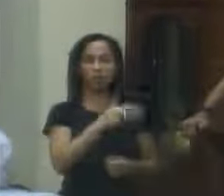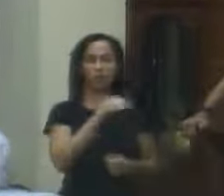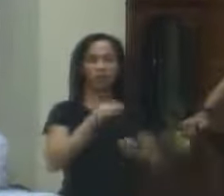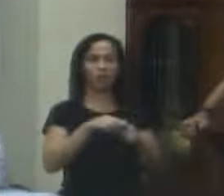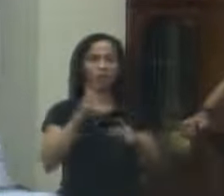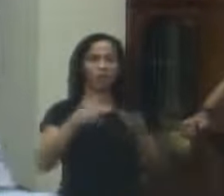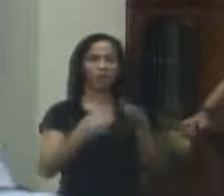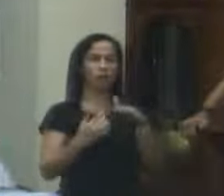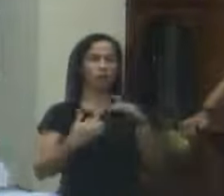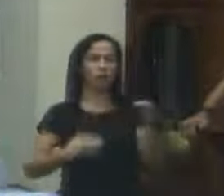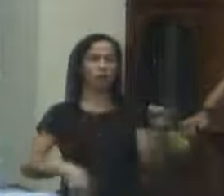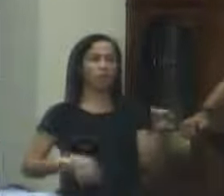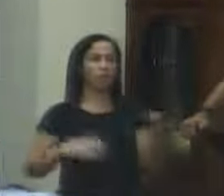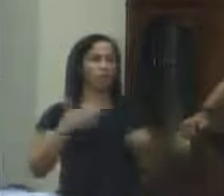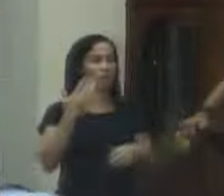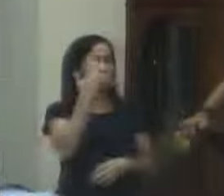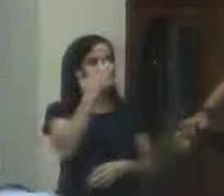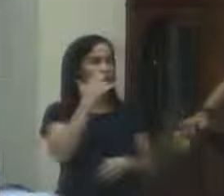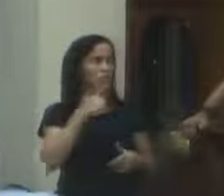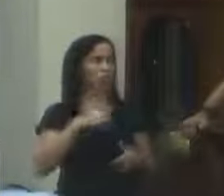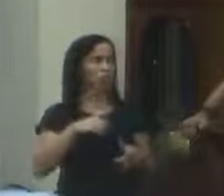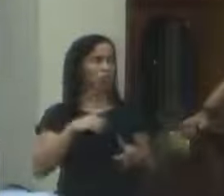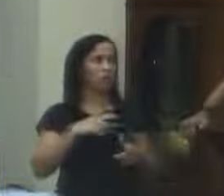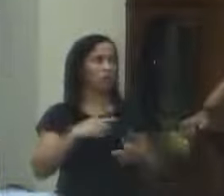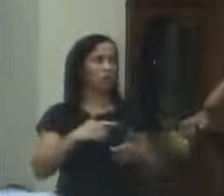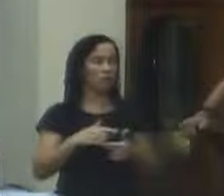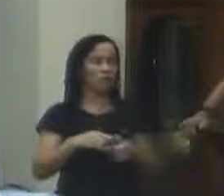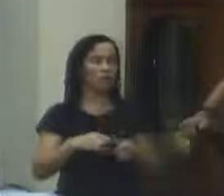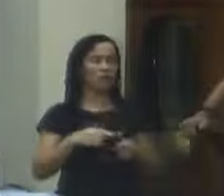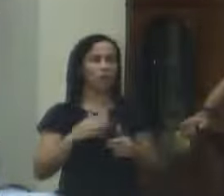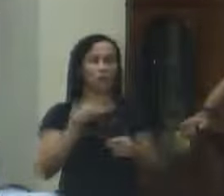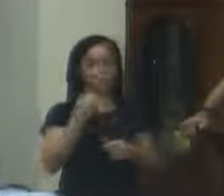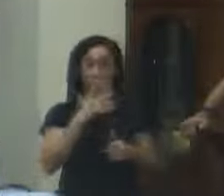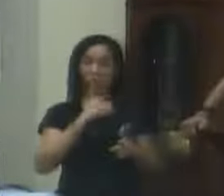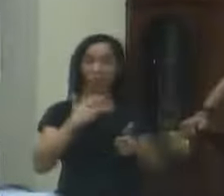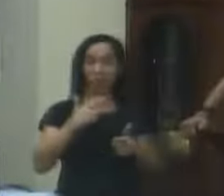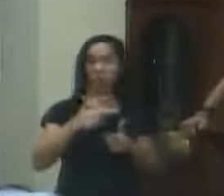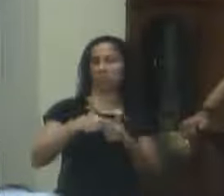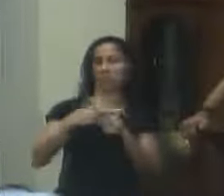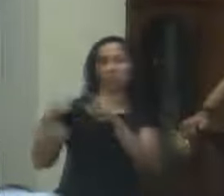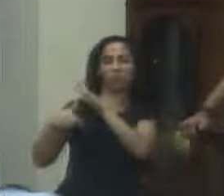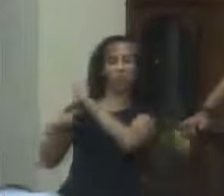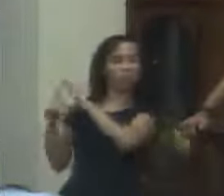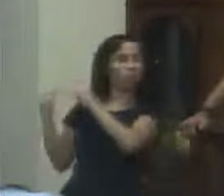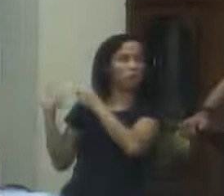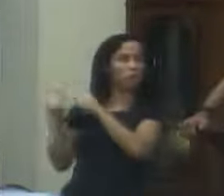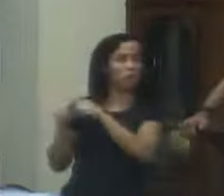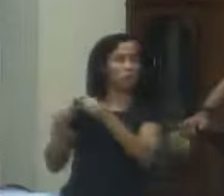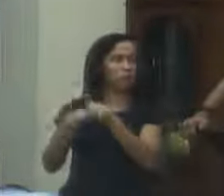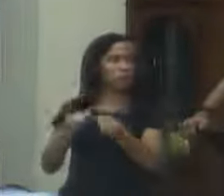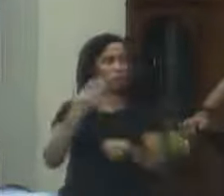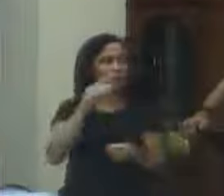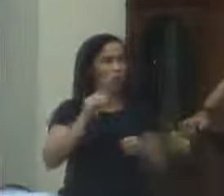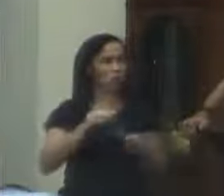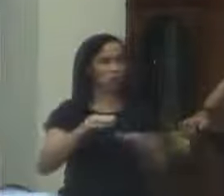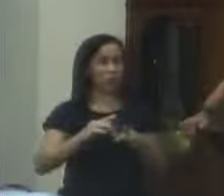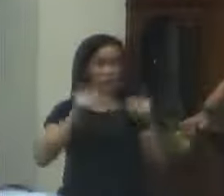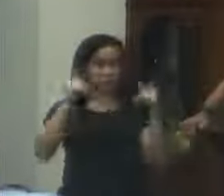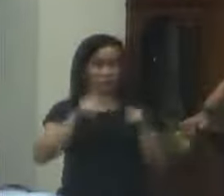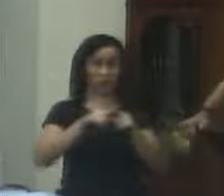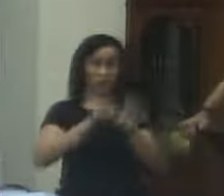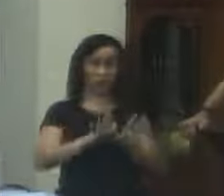O Carnaval foi um sucesso. Os problemas que nós tivemos na Batalha de Confete, nós não tivemos no Carnaval. Está certo que é um público